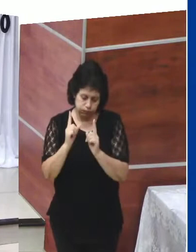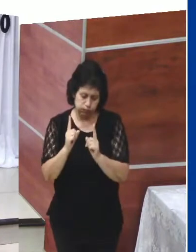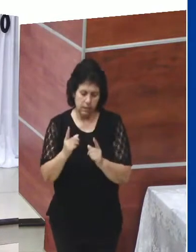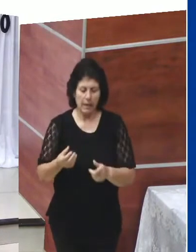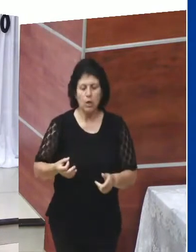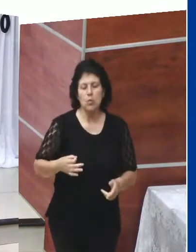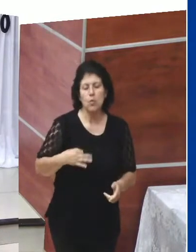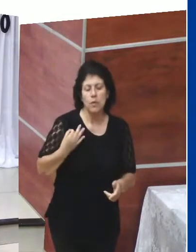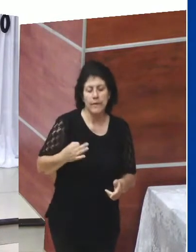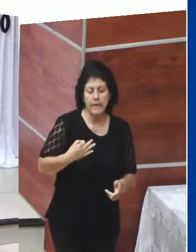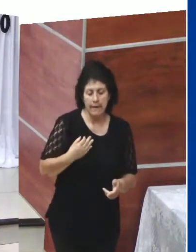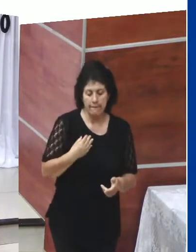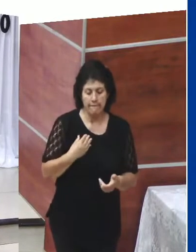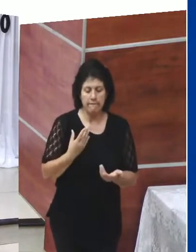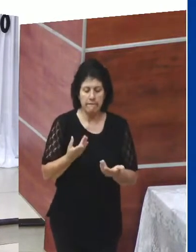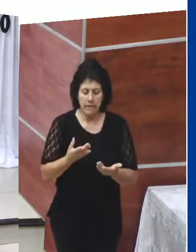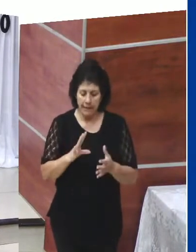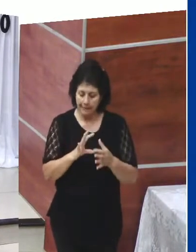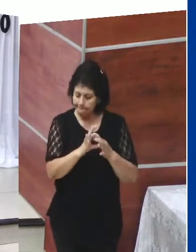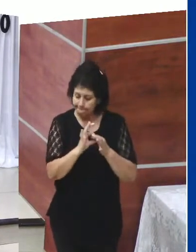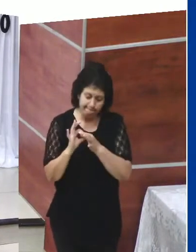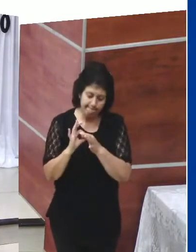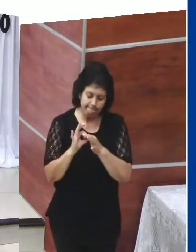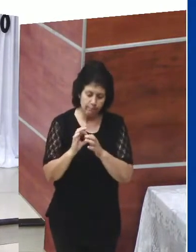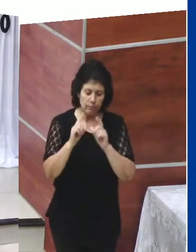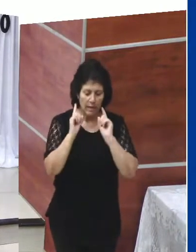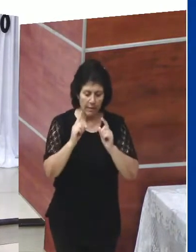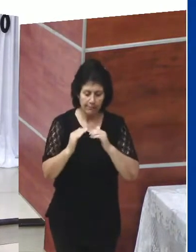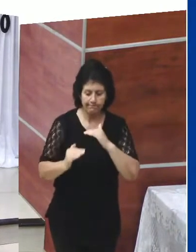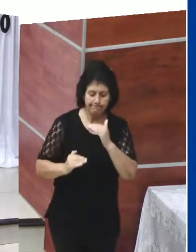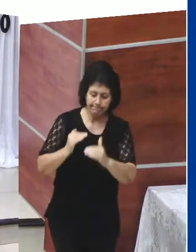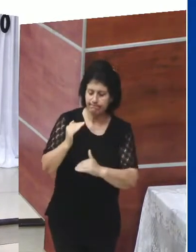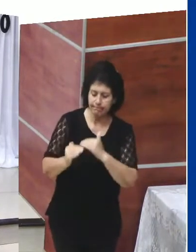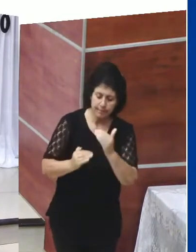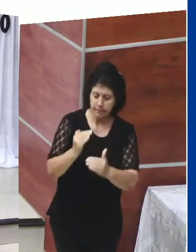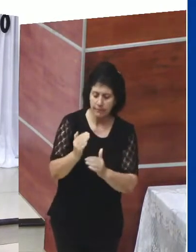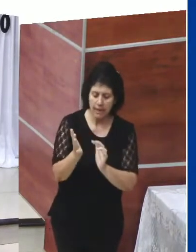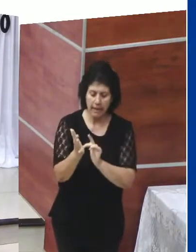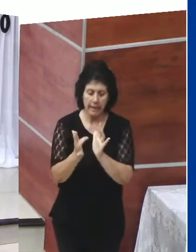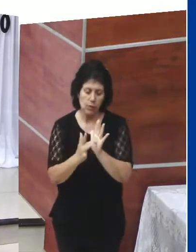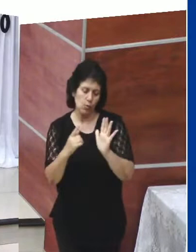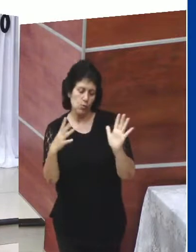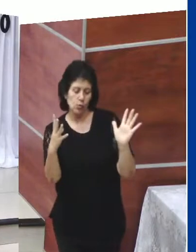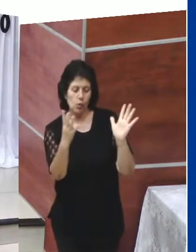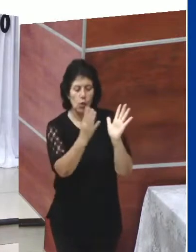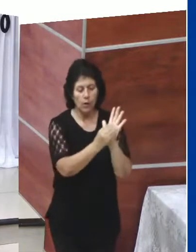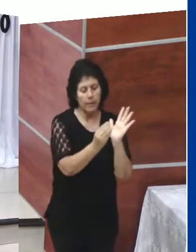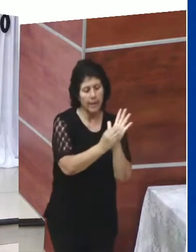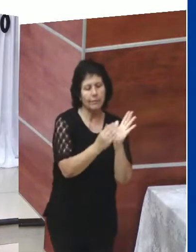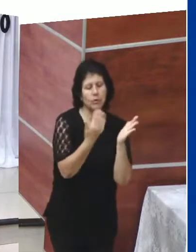vida espiritual, para el desarrollo en nosotros de los rasgos de Cristo Jesús.